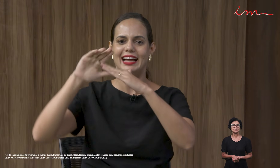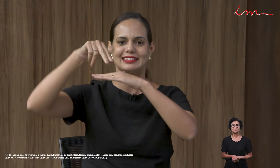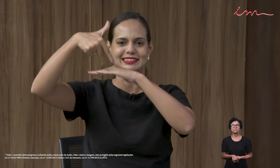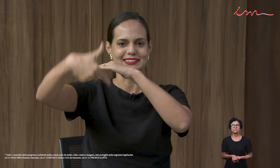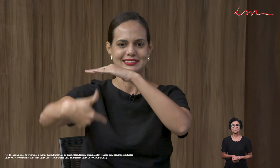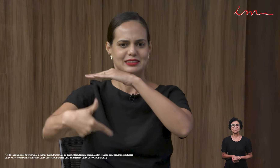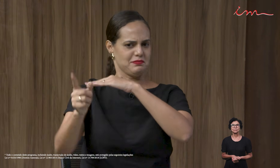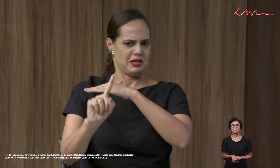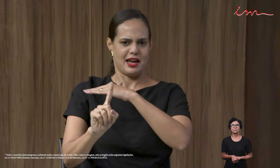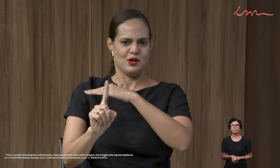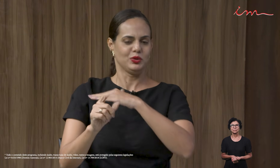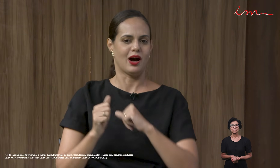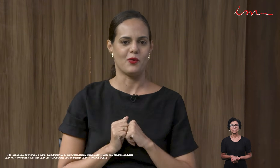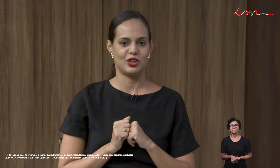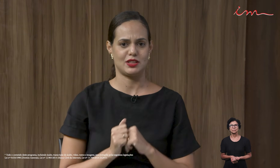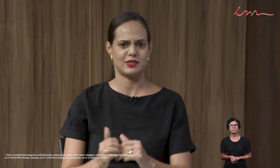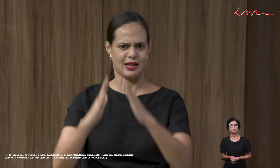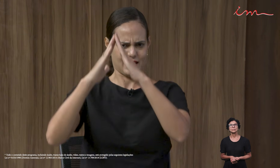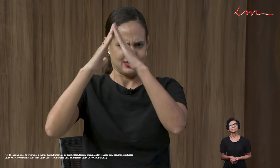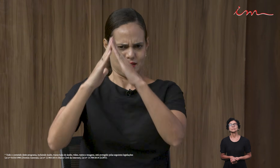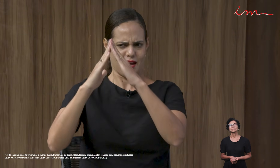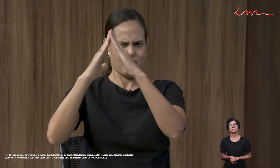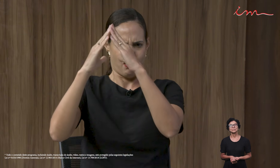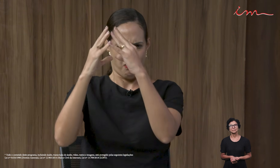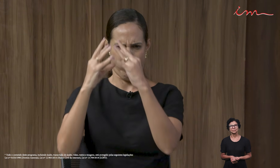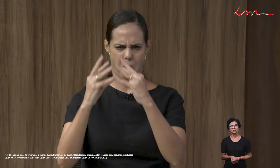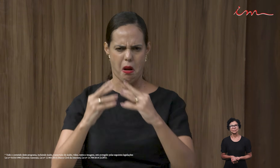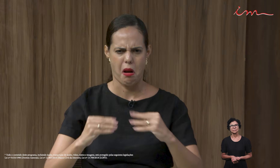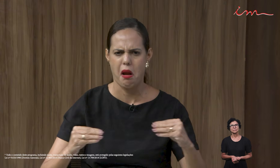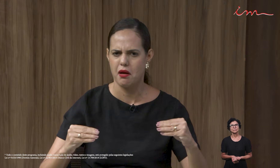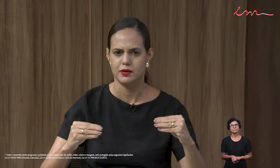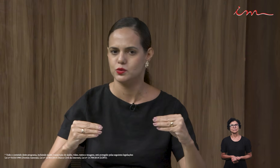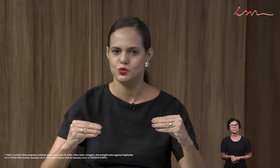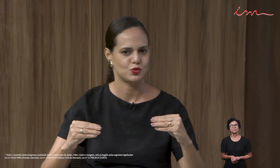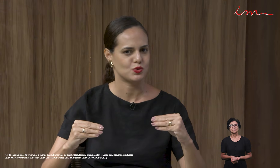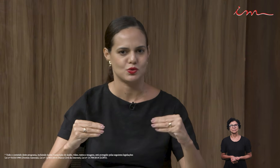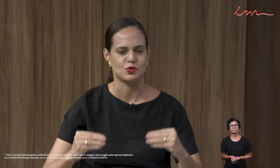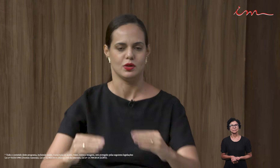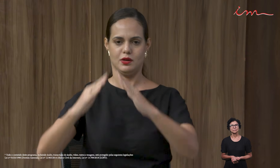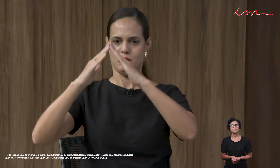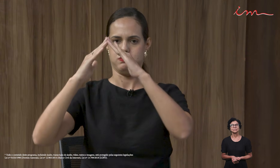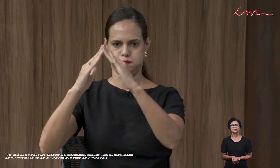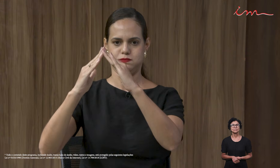a casa caiu, não. Então, você vai fazer a casa dela